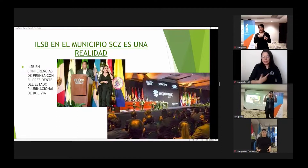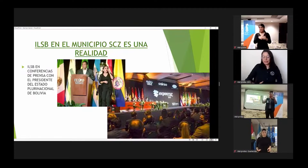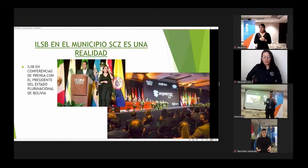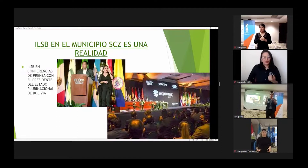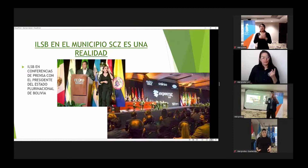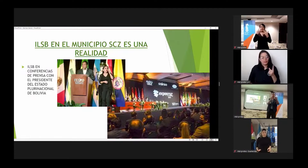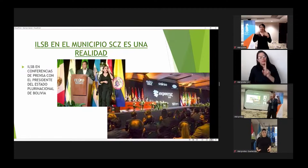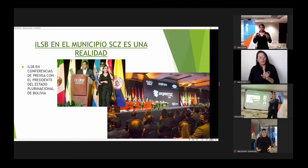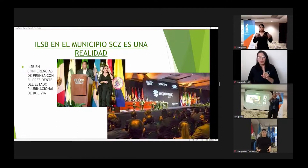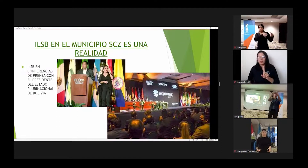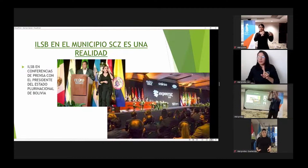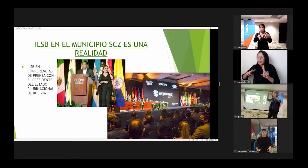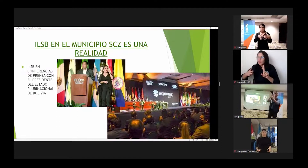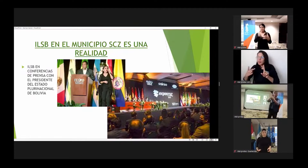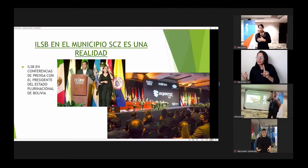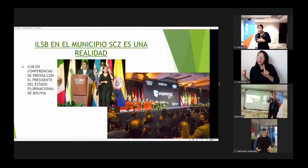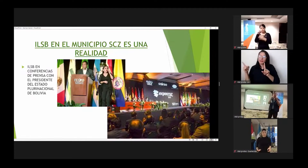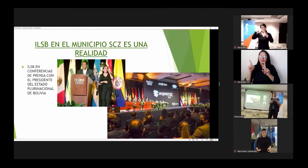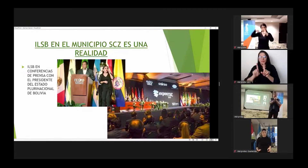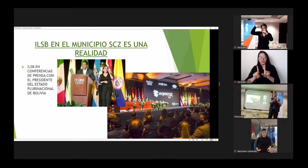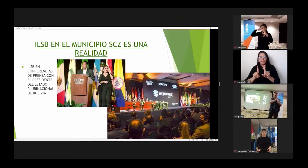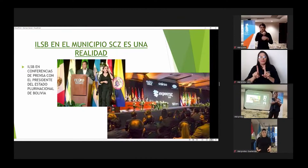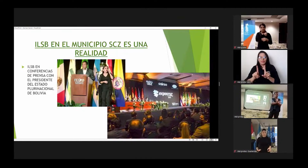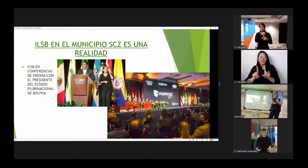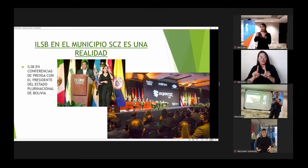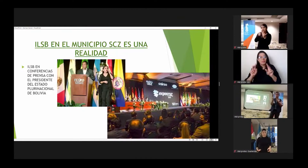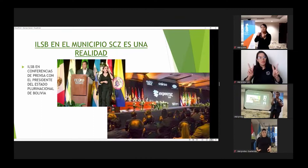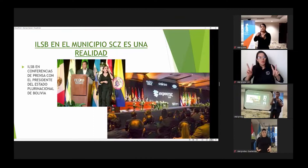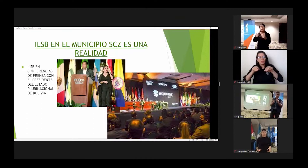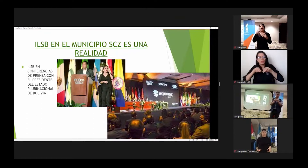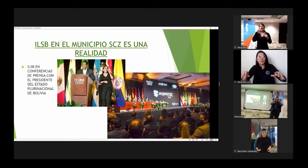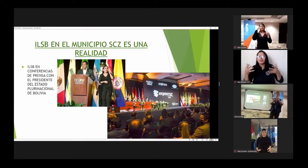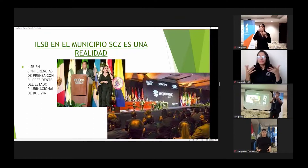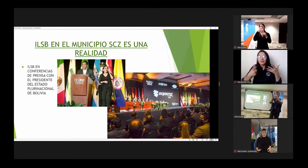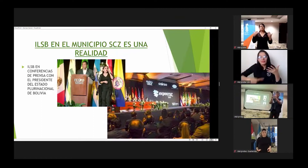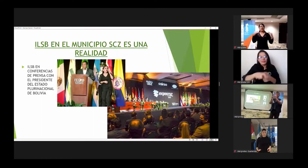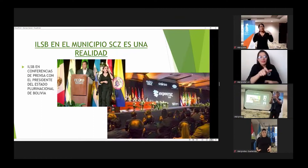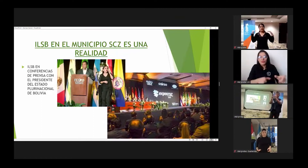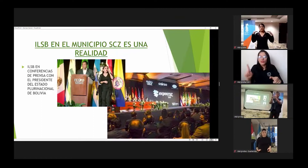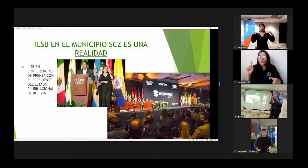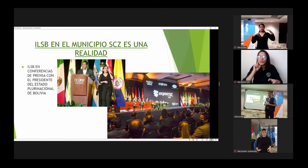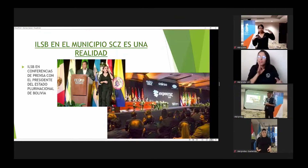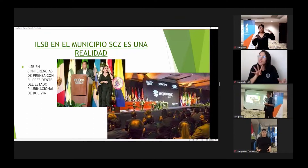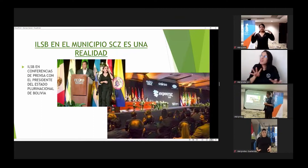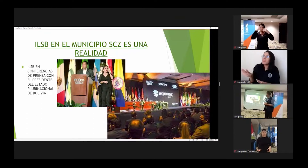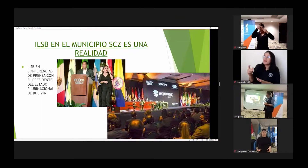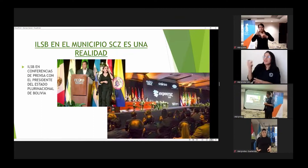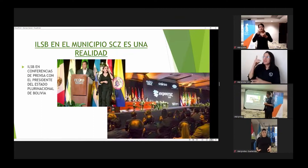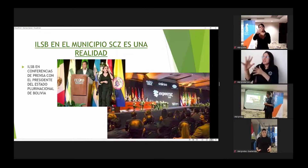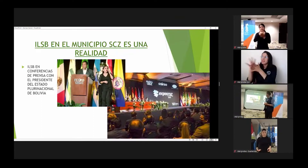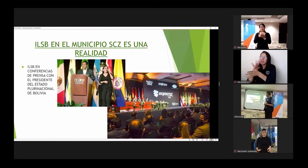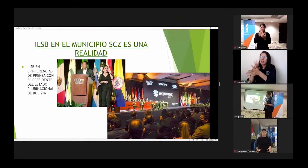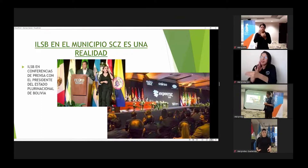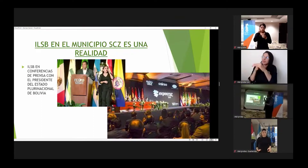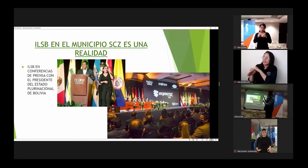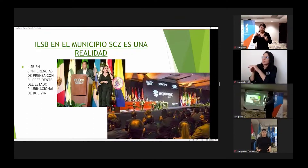Va la prensa y tener todo esto a la par para el acceso a la comunicación y la información de las personas con discapacidad auditiva. Realmente un logro